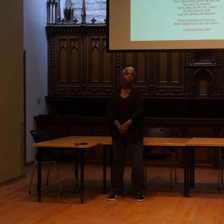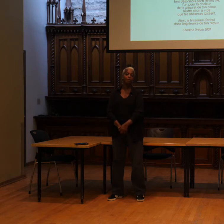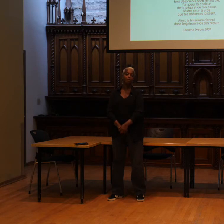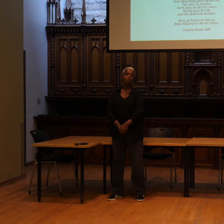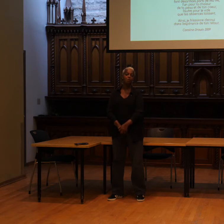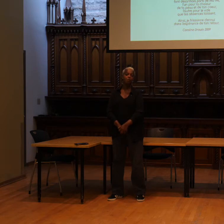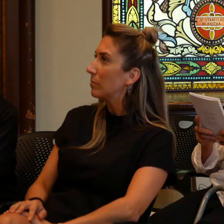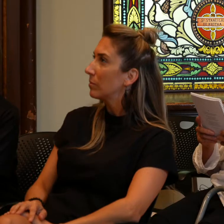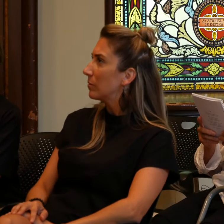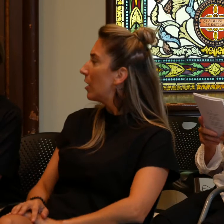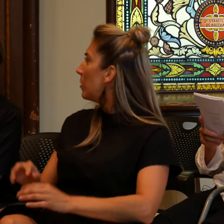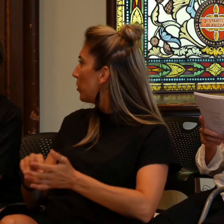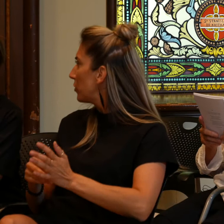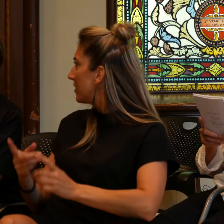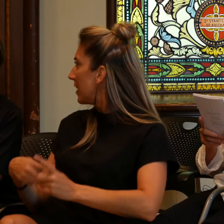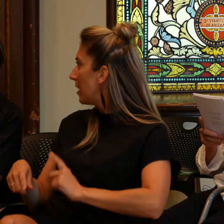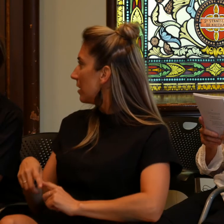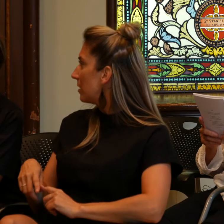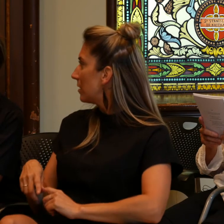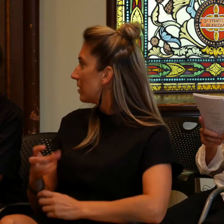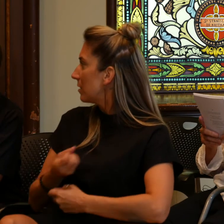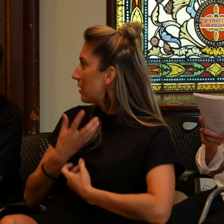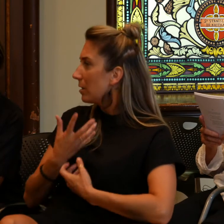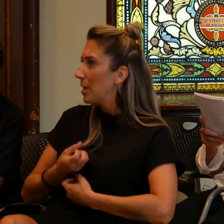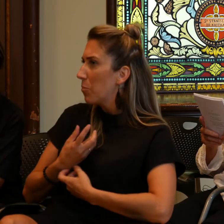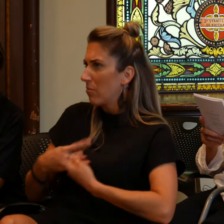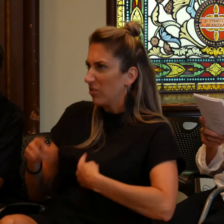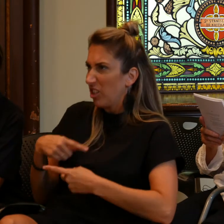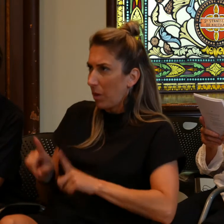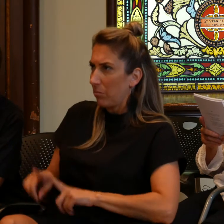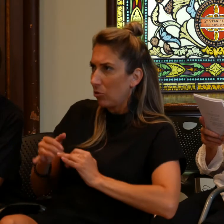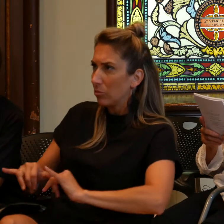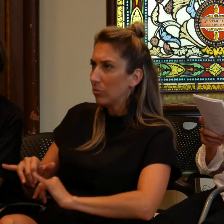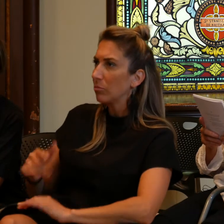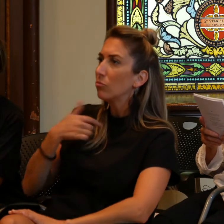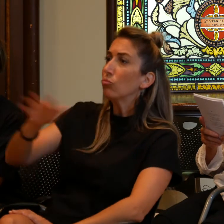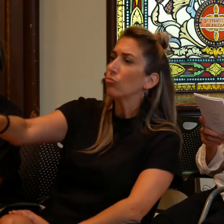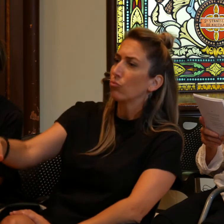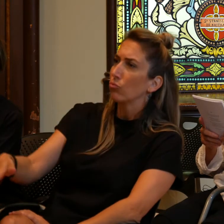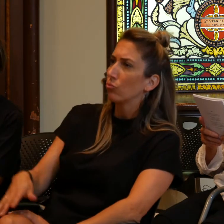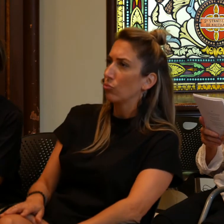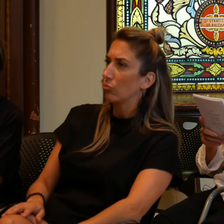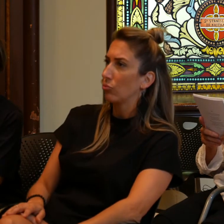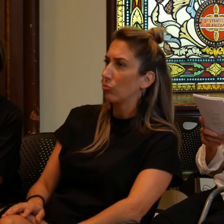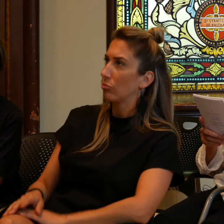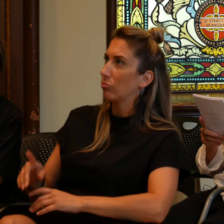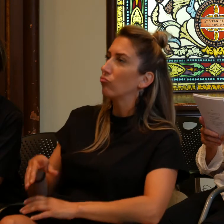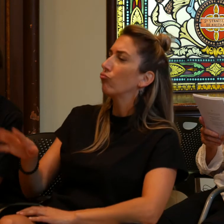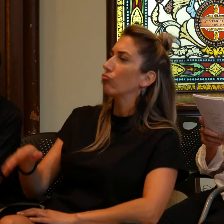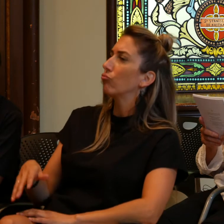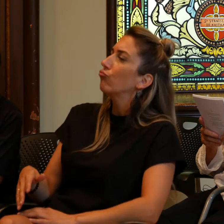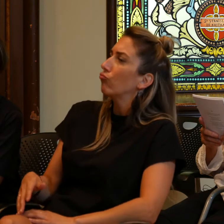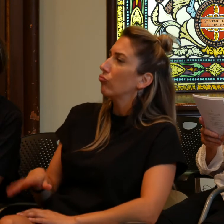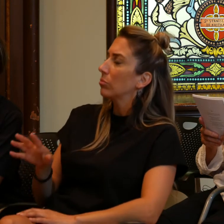toi. Le chaud, le froid font désormais partie de ma